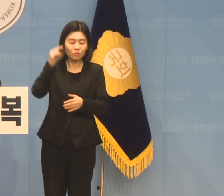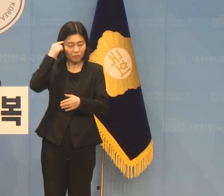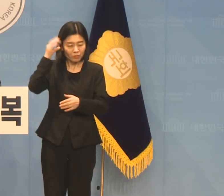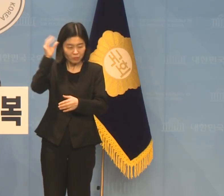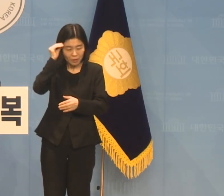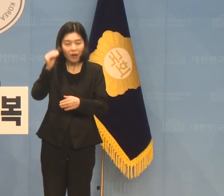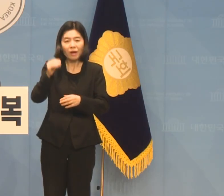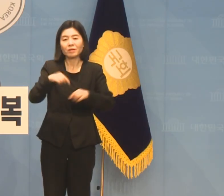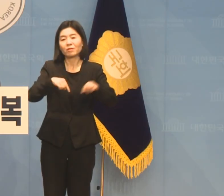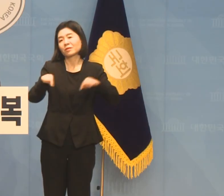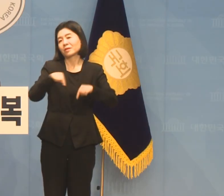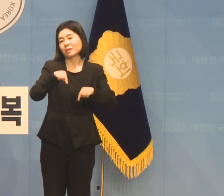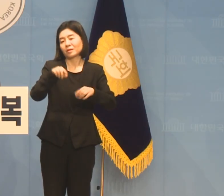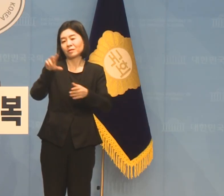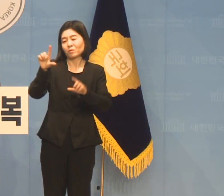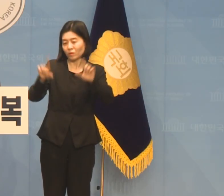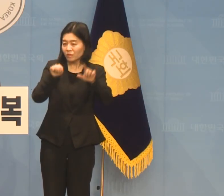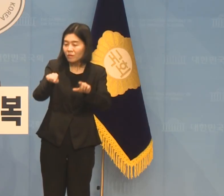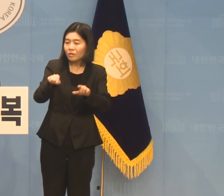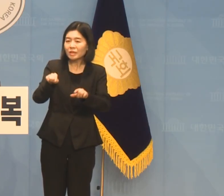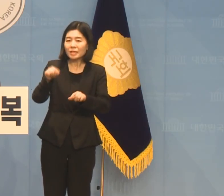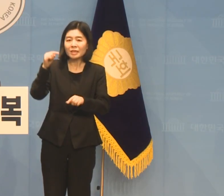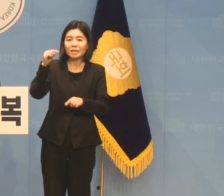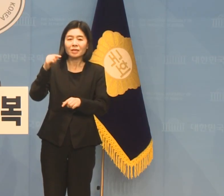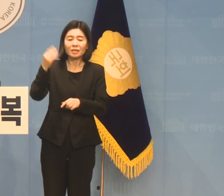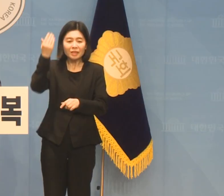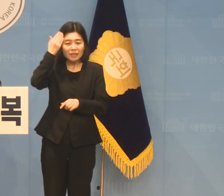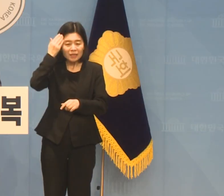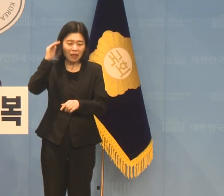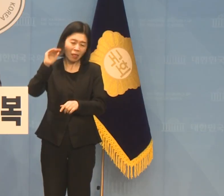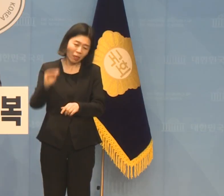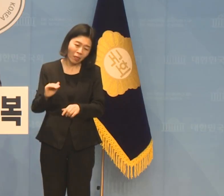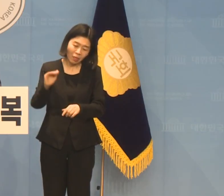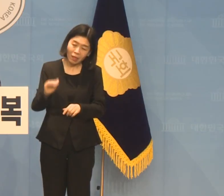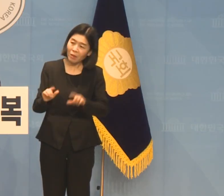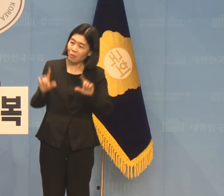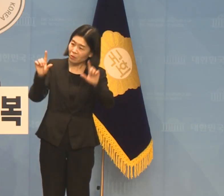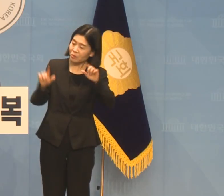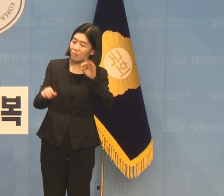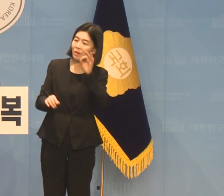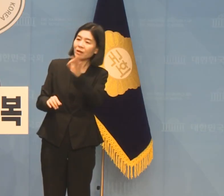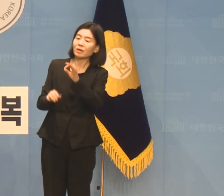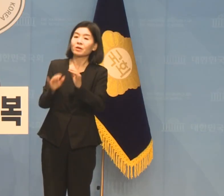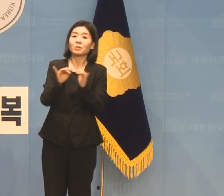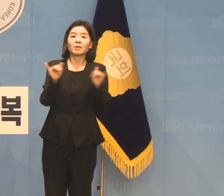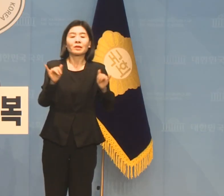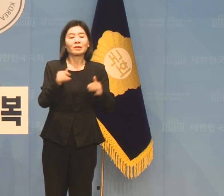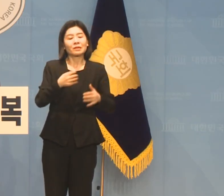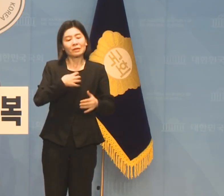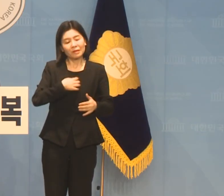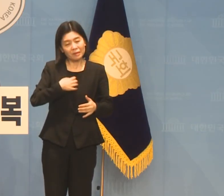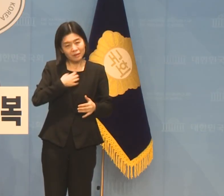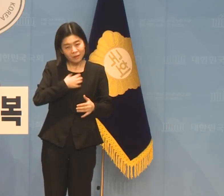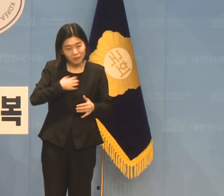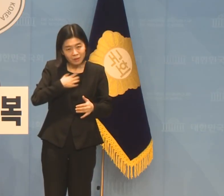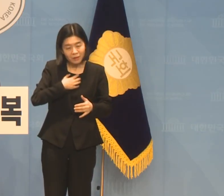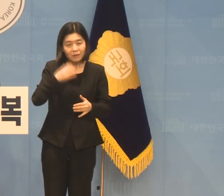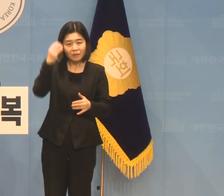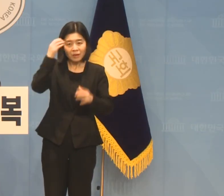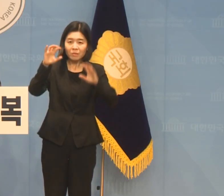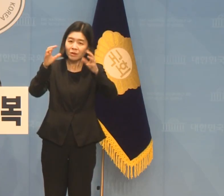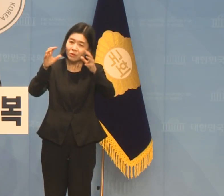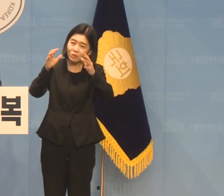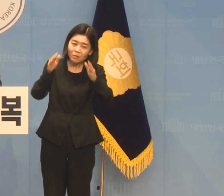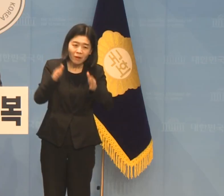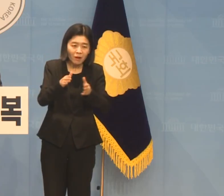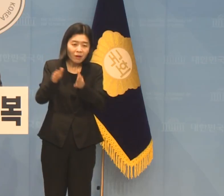만들었습니다. 이 수준 낮은 저질 정치 속에서 국민들은 신음하고 대한민국은 목적지를 잃고 헤매는